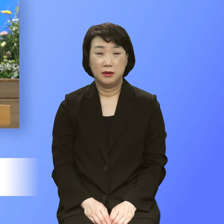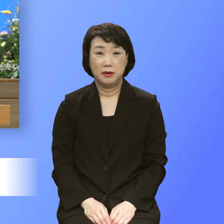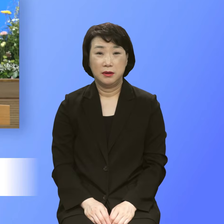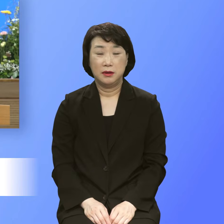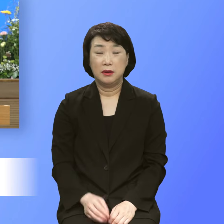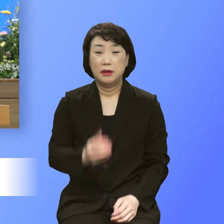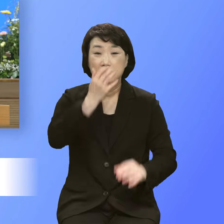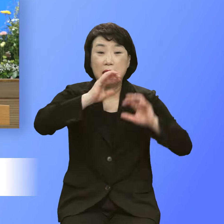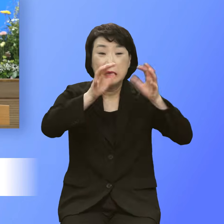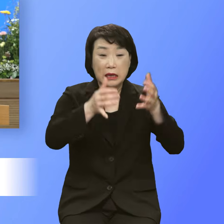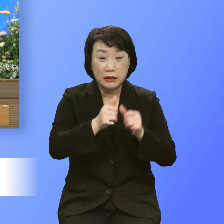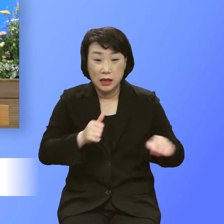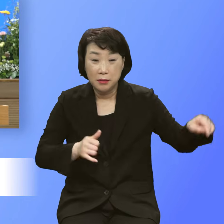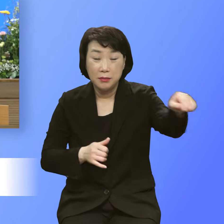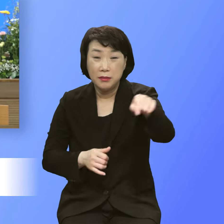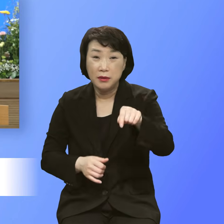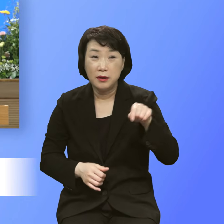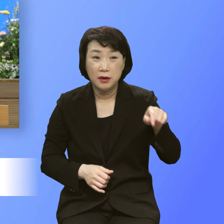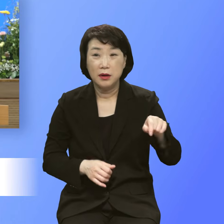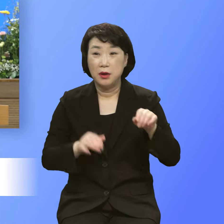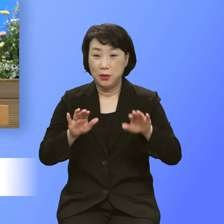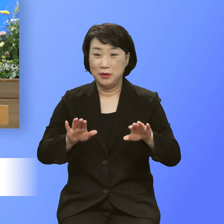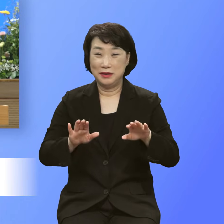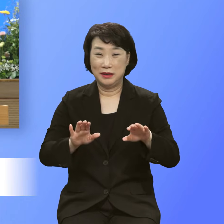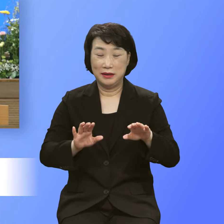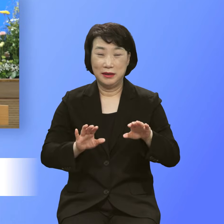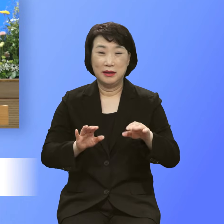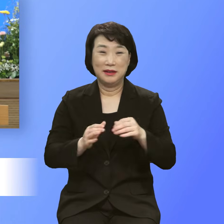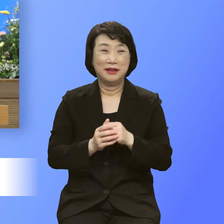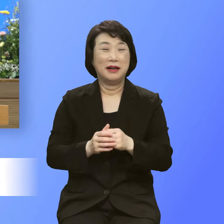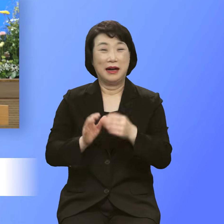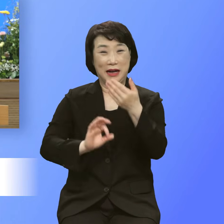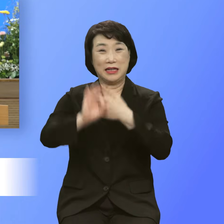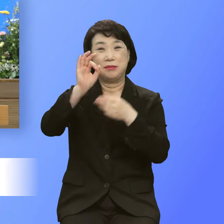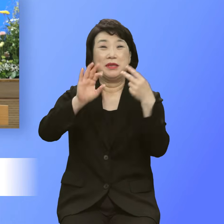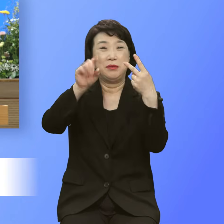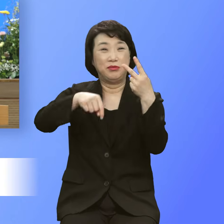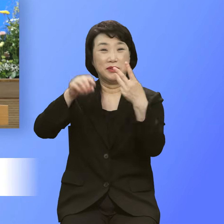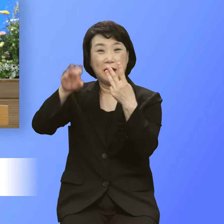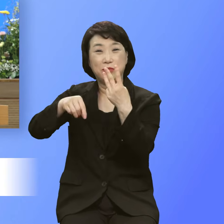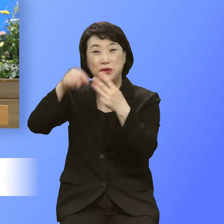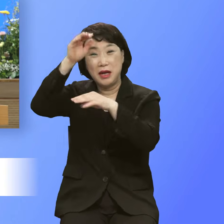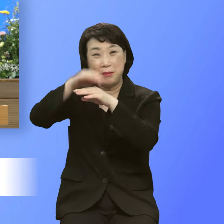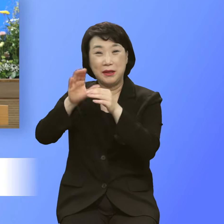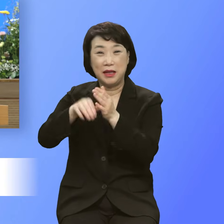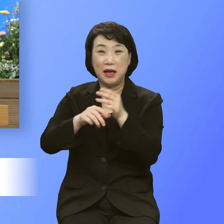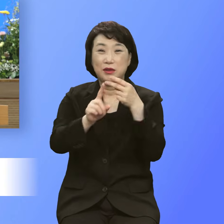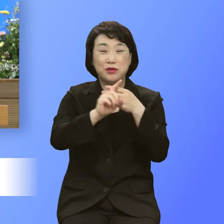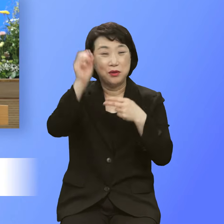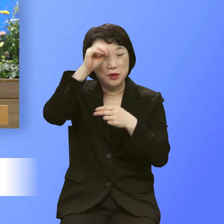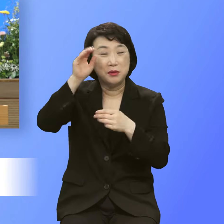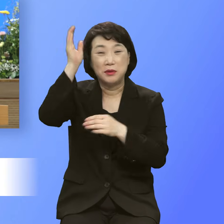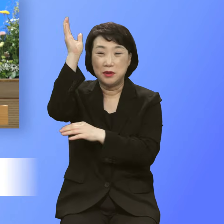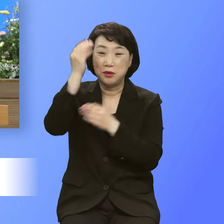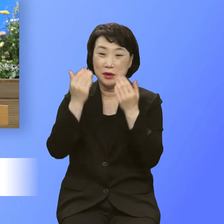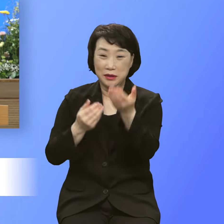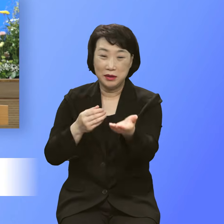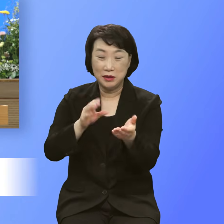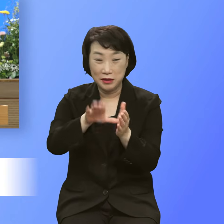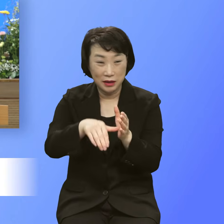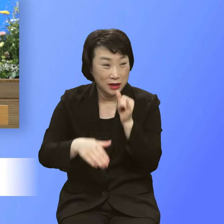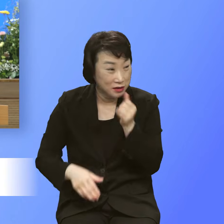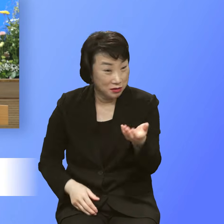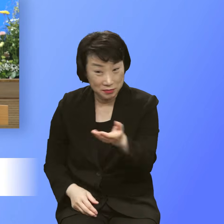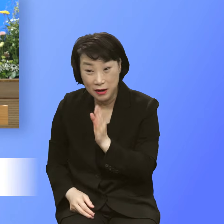자, 이스라엘 백성들이 오늘 2부, 3부 우리 중고등부 설교에서 다 들었죠.